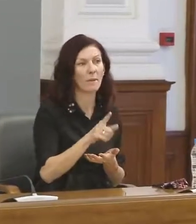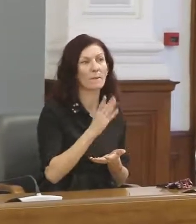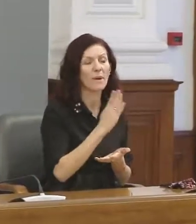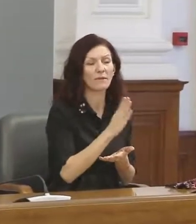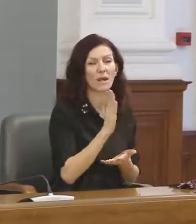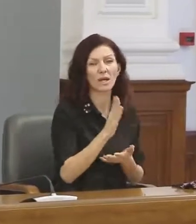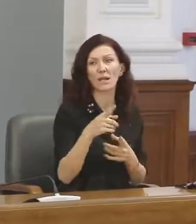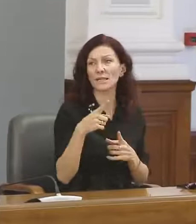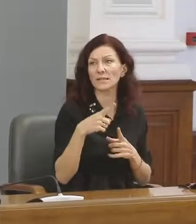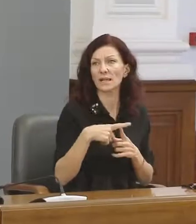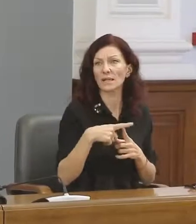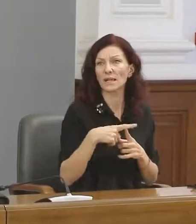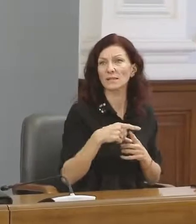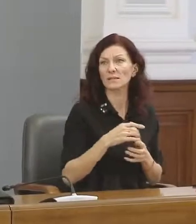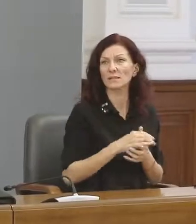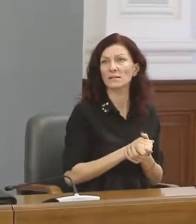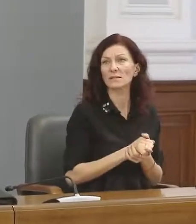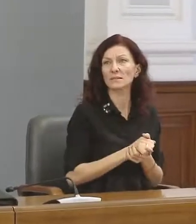назначават те?